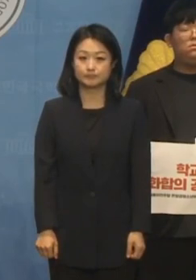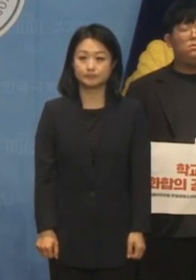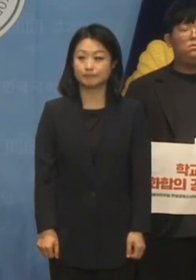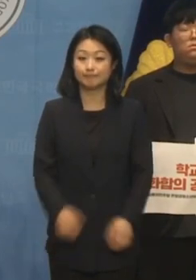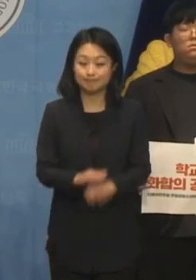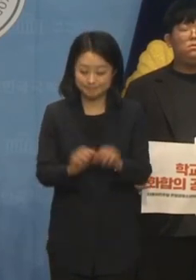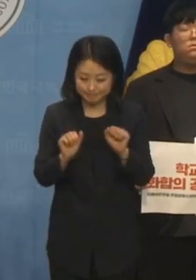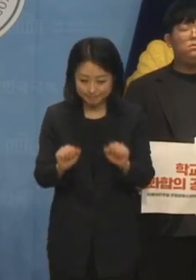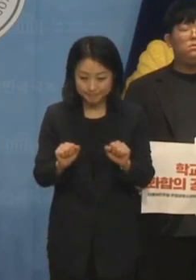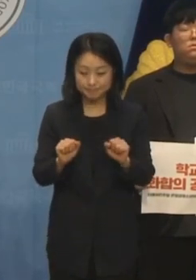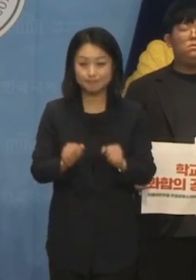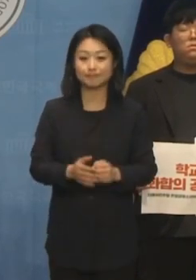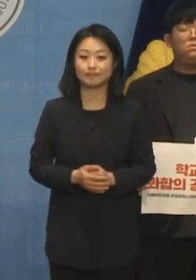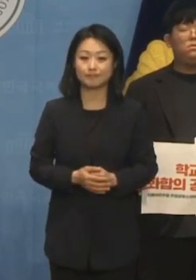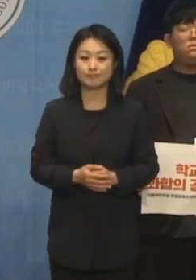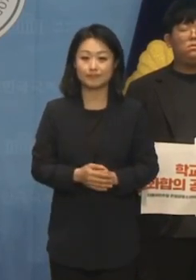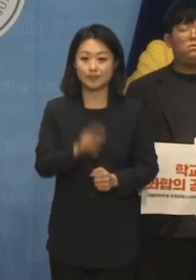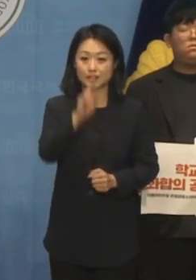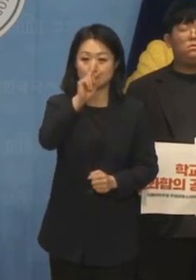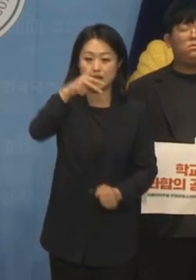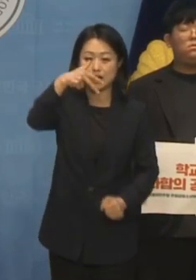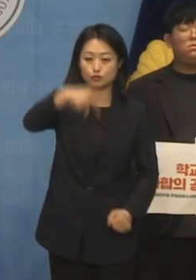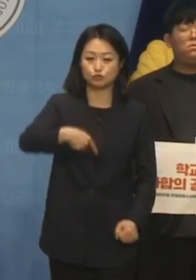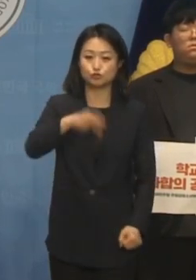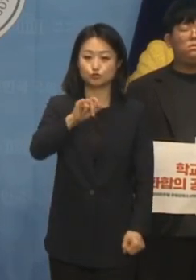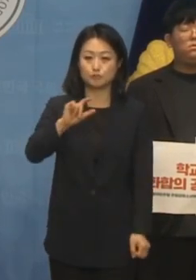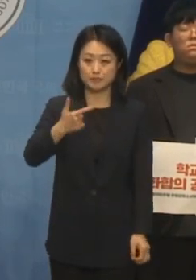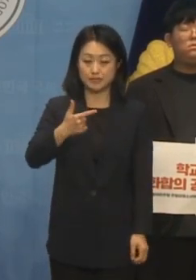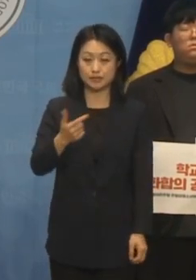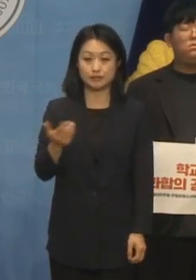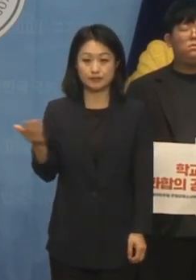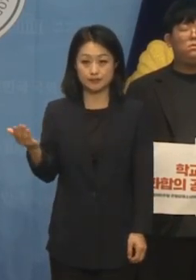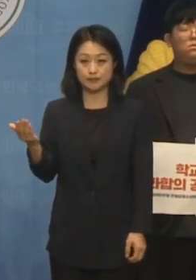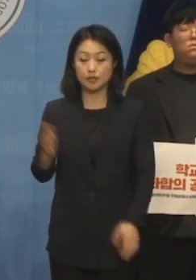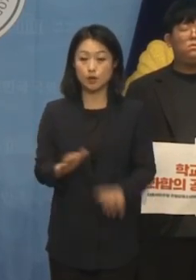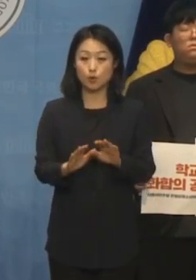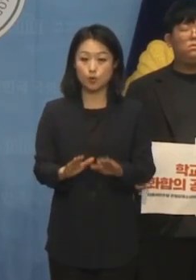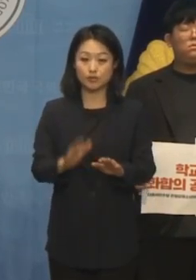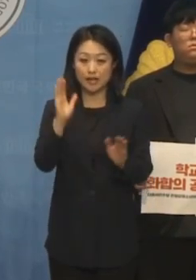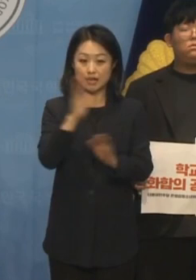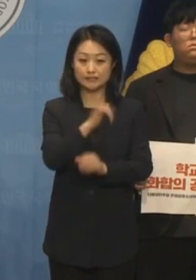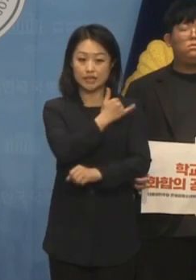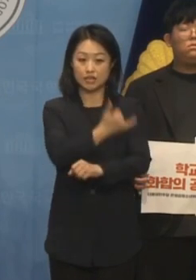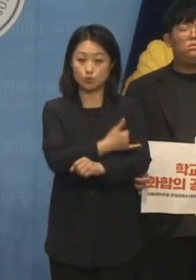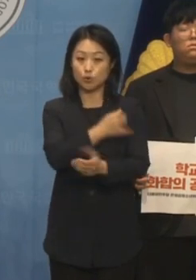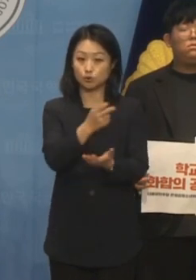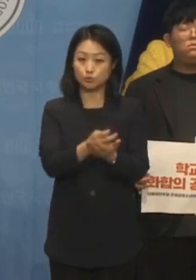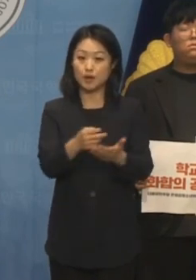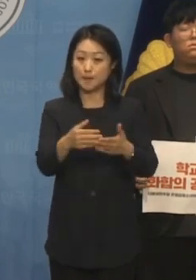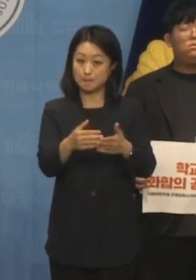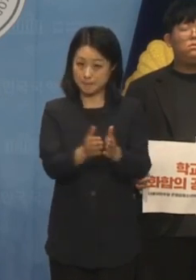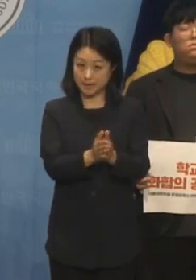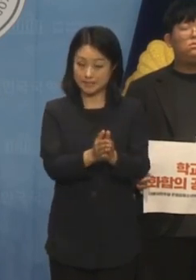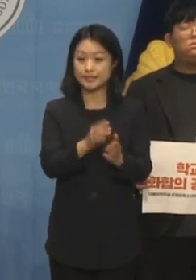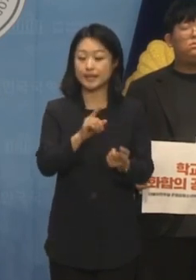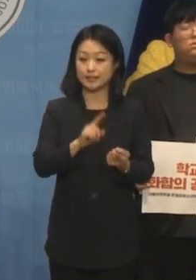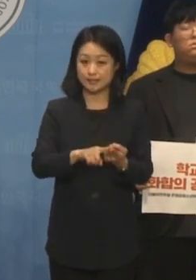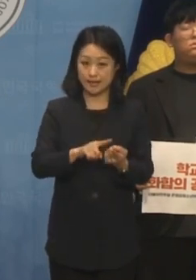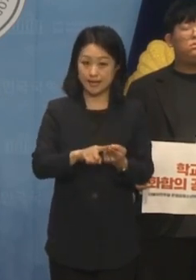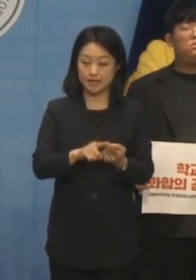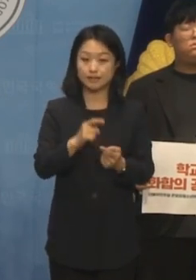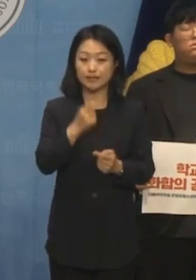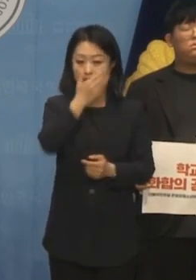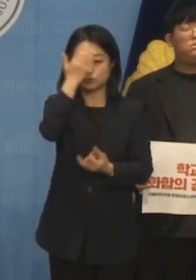예, 안녕하십니까. 방금 소개받은 박주민입니다. 오늘 저는 학생인권조례 폐지의 당사자들인